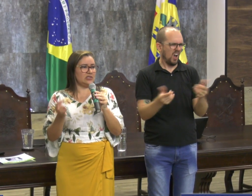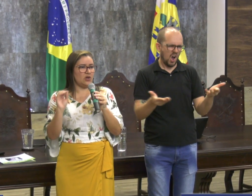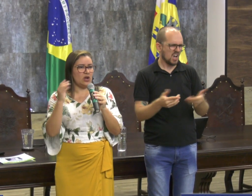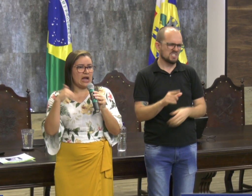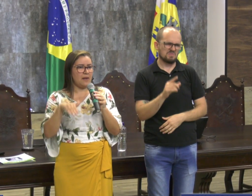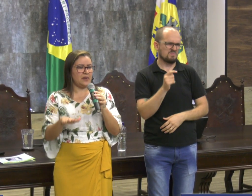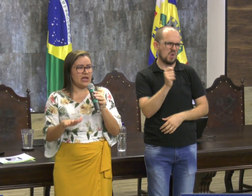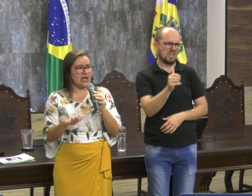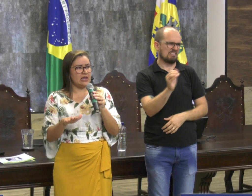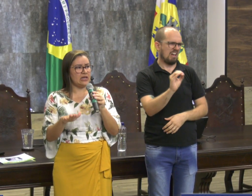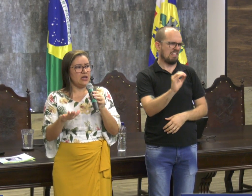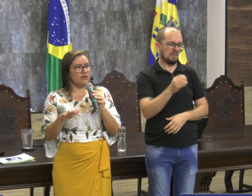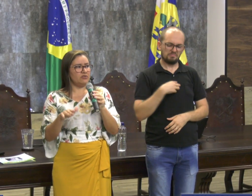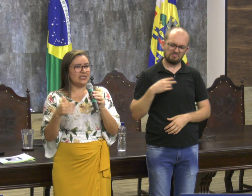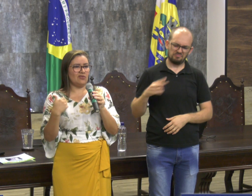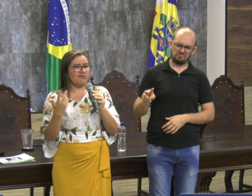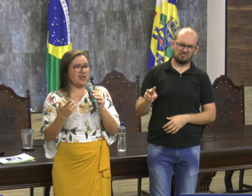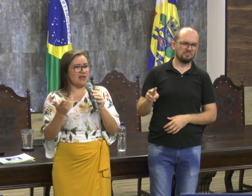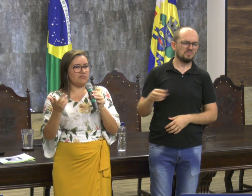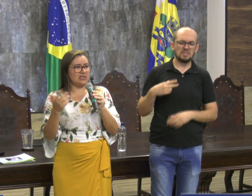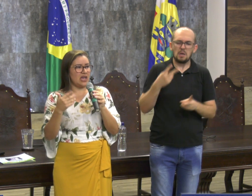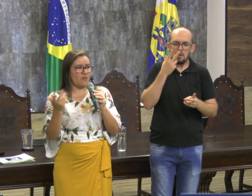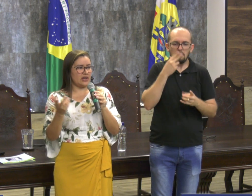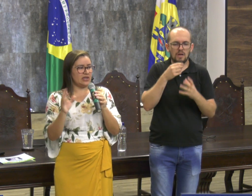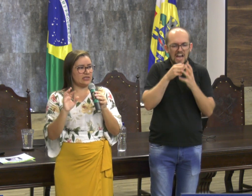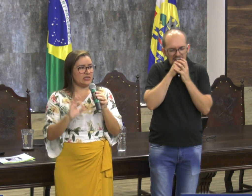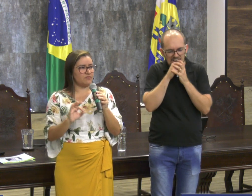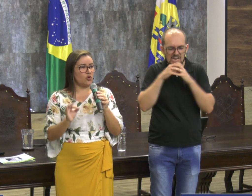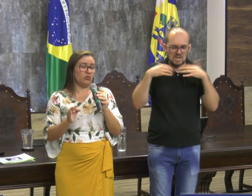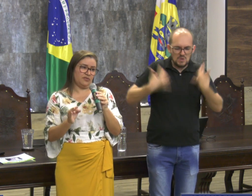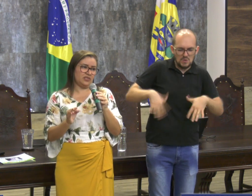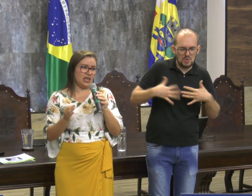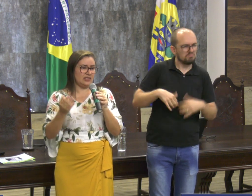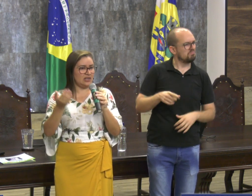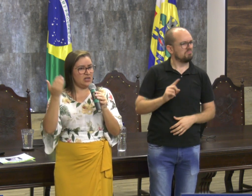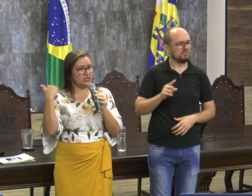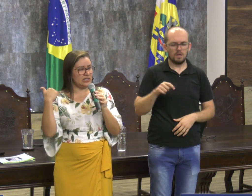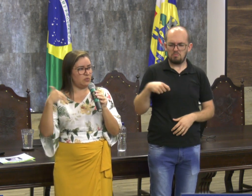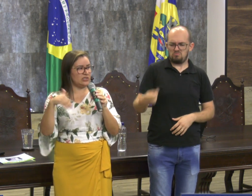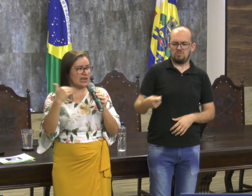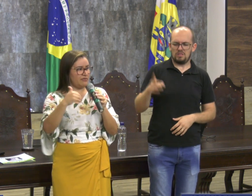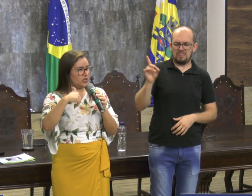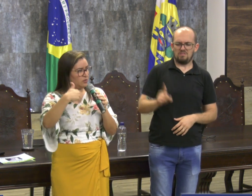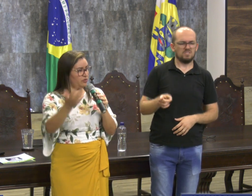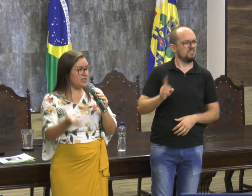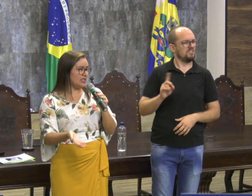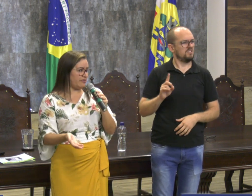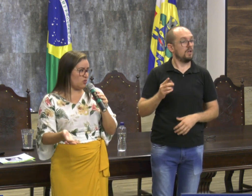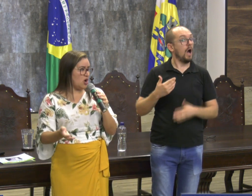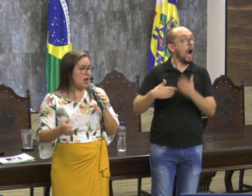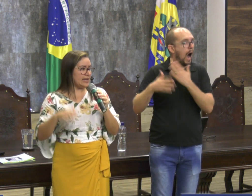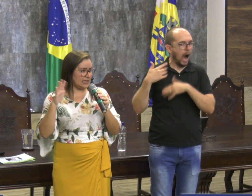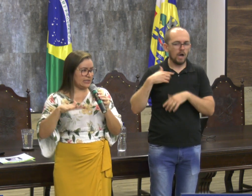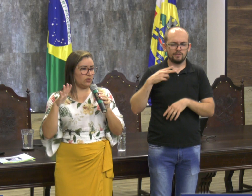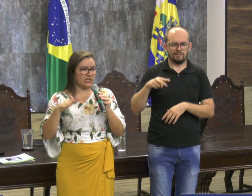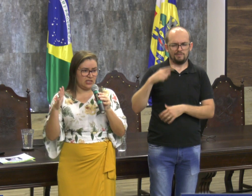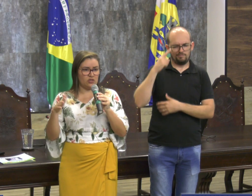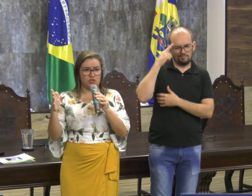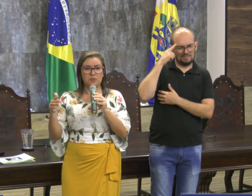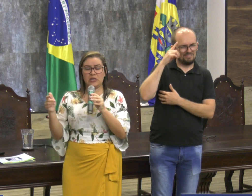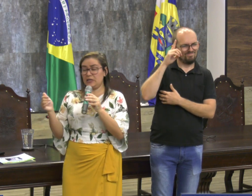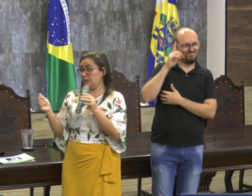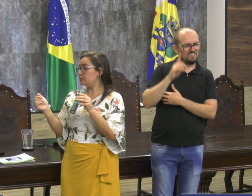praticamente. Se você olhar para ele, você não vê que é uma criança com deficiência. Antes ele mostrava, isso era muito visível, essa questão